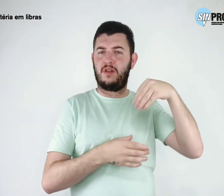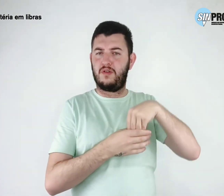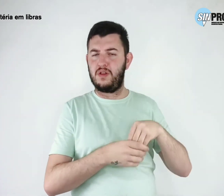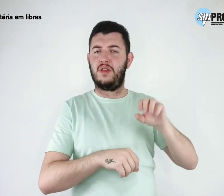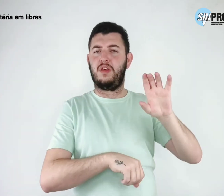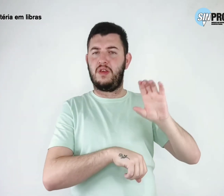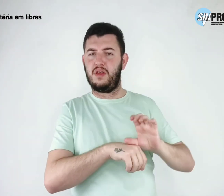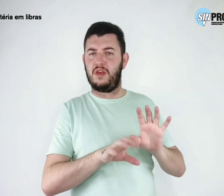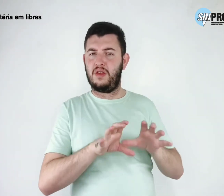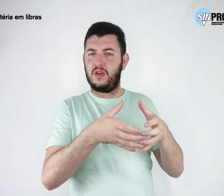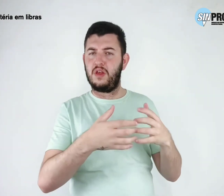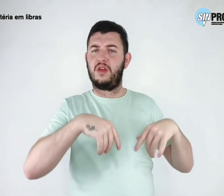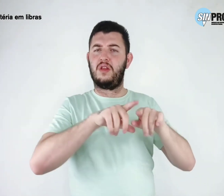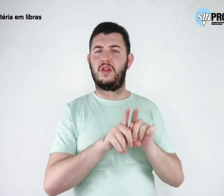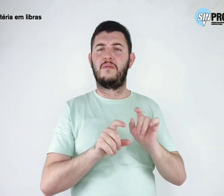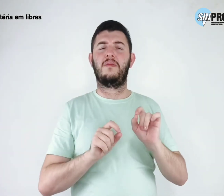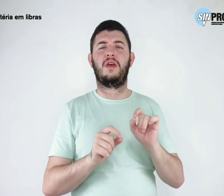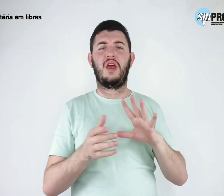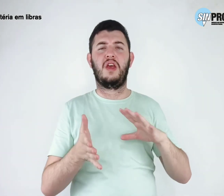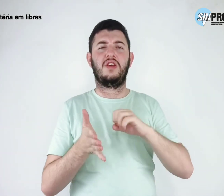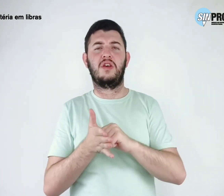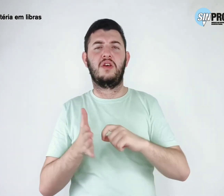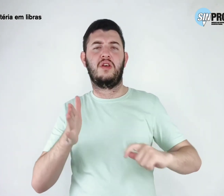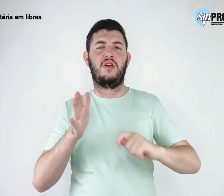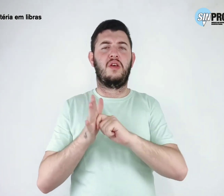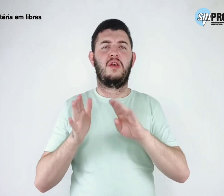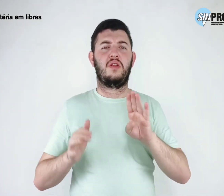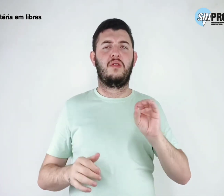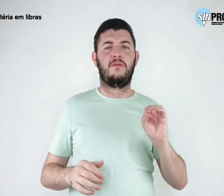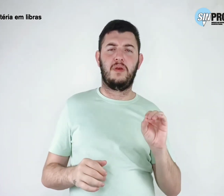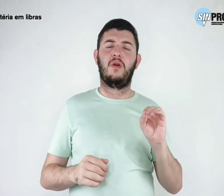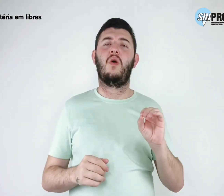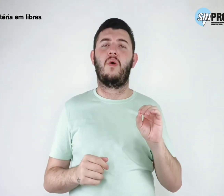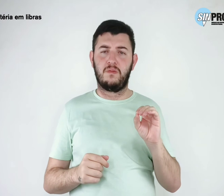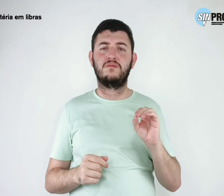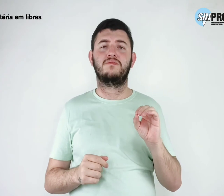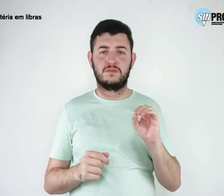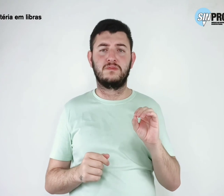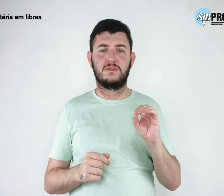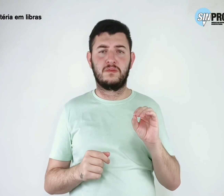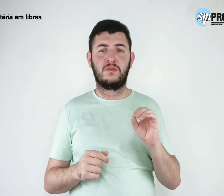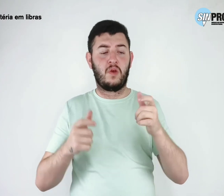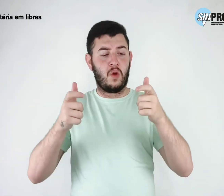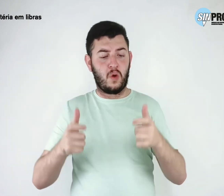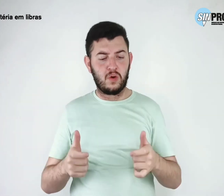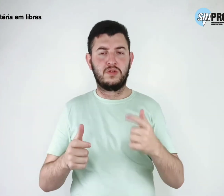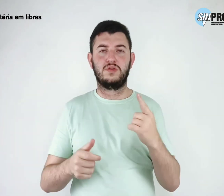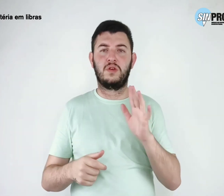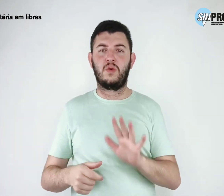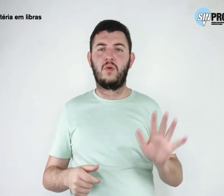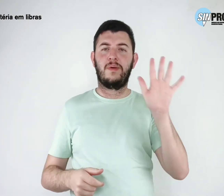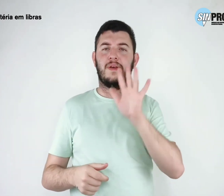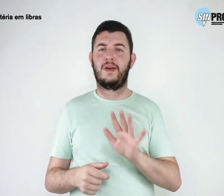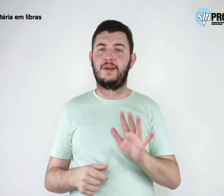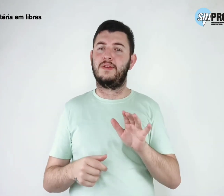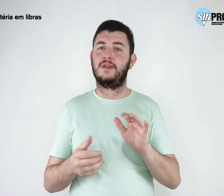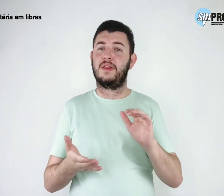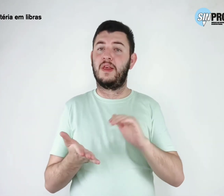sendo inclusive registrado boletim de ocorrência no estado de Goiás, Secretaria de